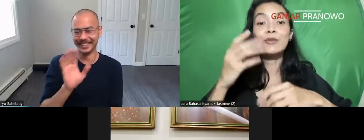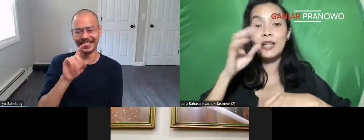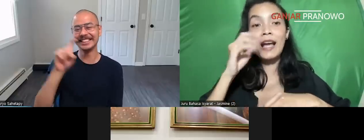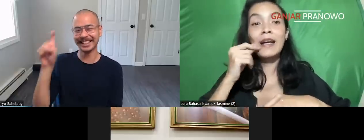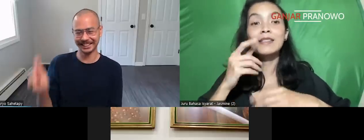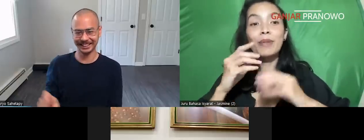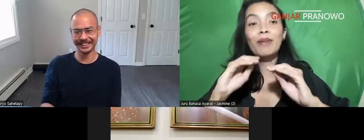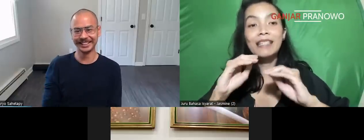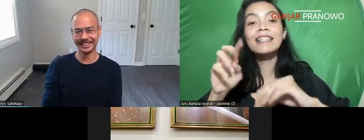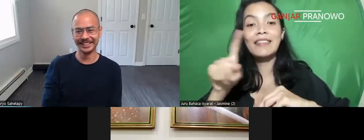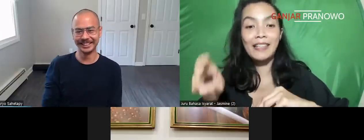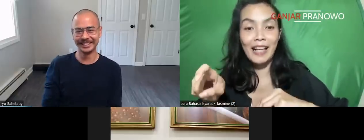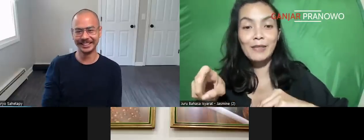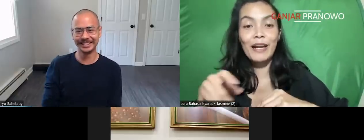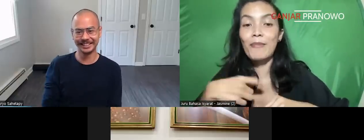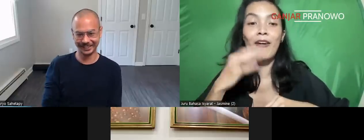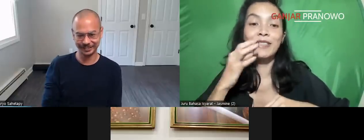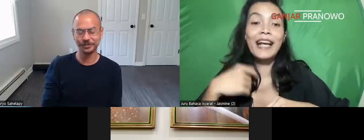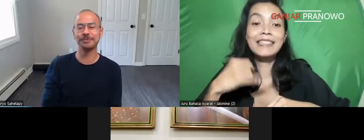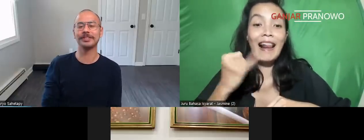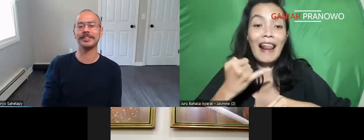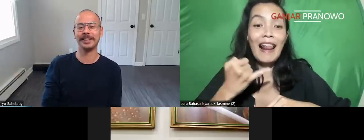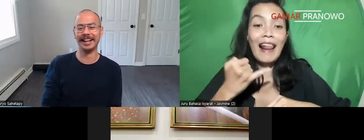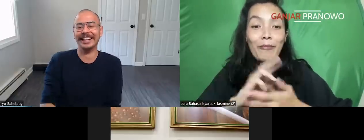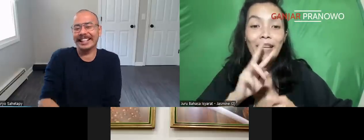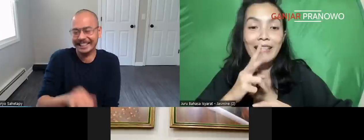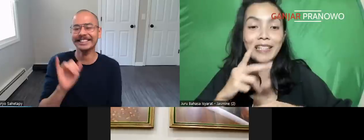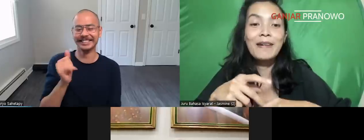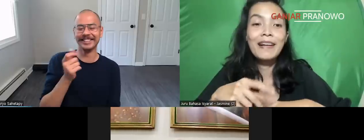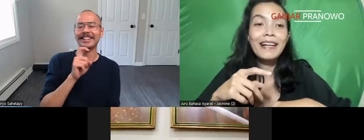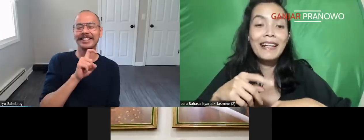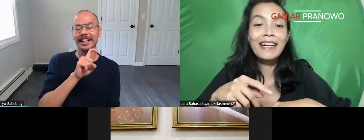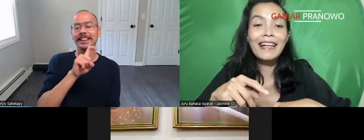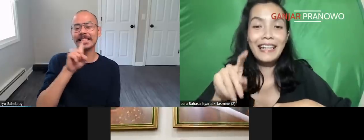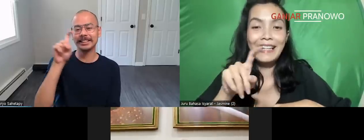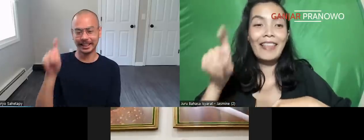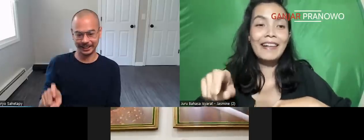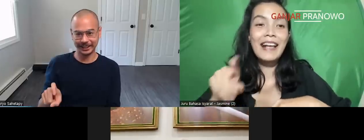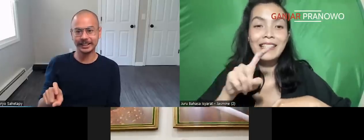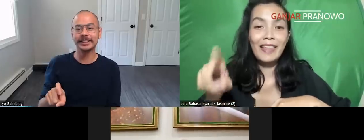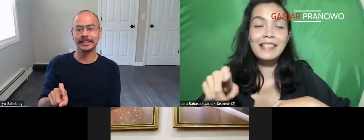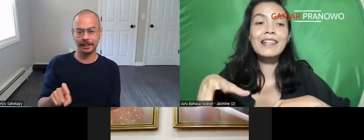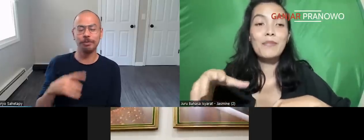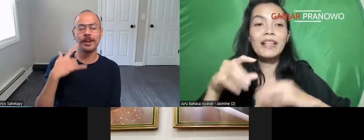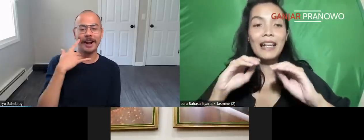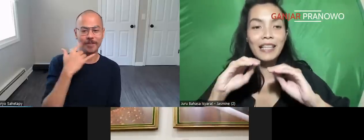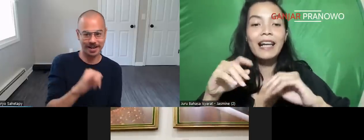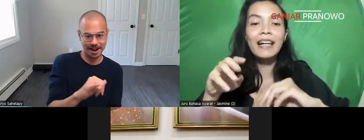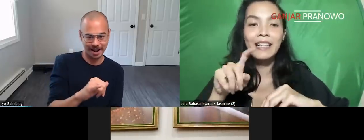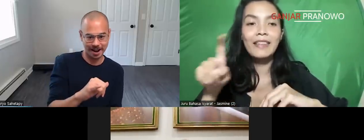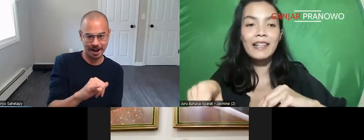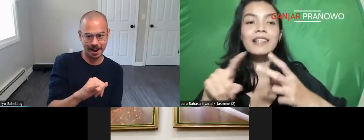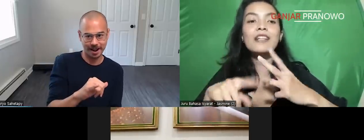jadi Surya sempat mengajar di Texas Pak maaf saya yang salah interpretasi Oh di Texas oke oke oke oke di Texas ya